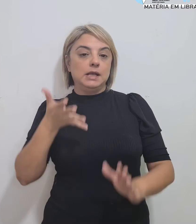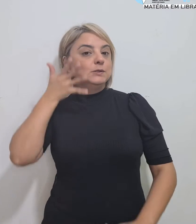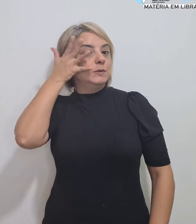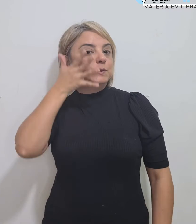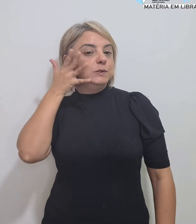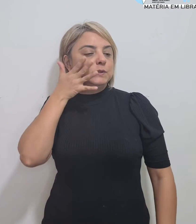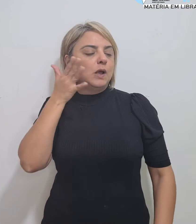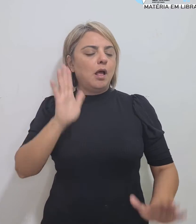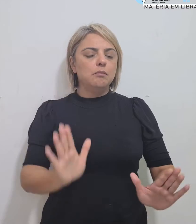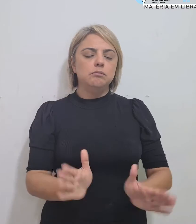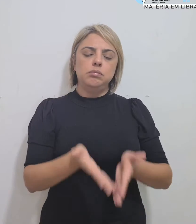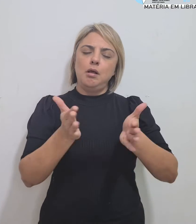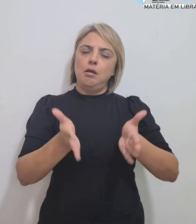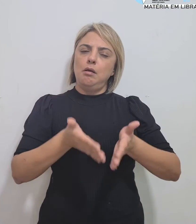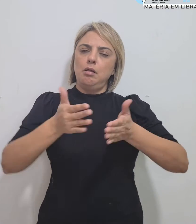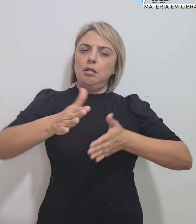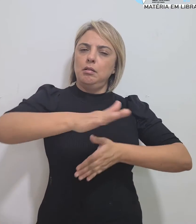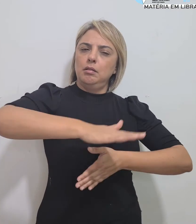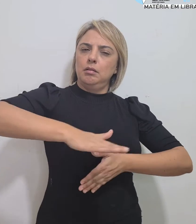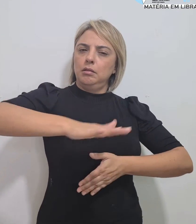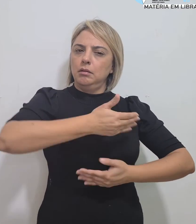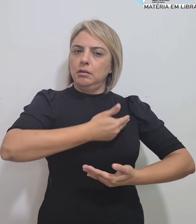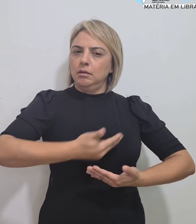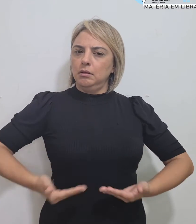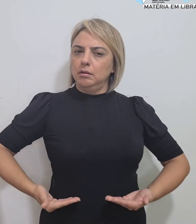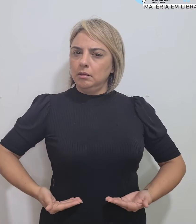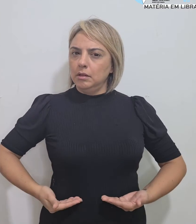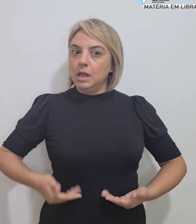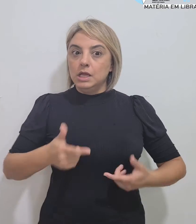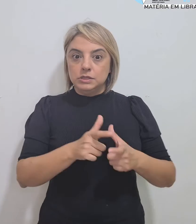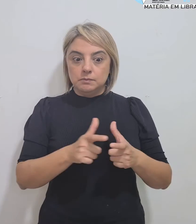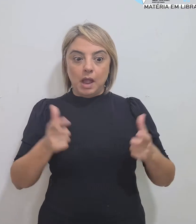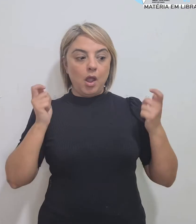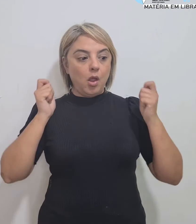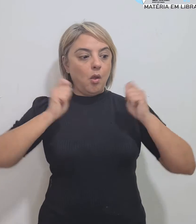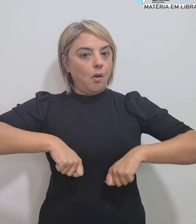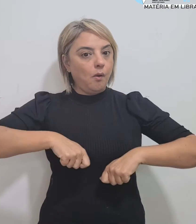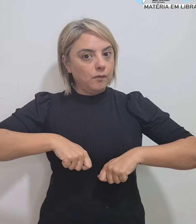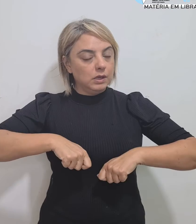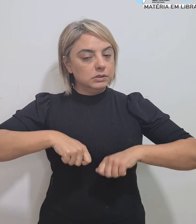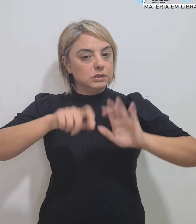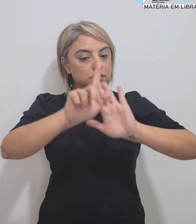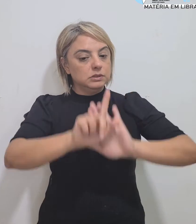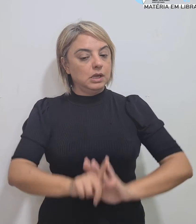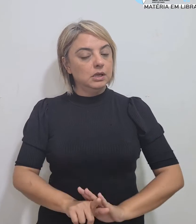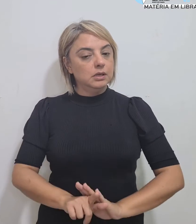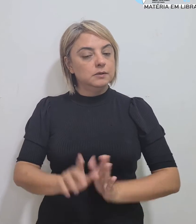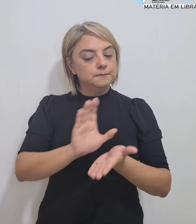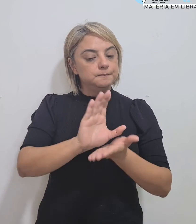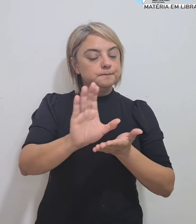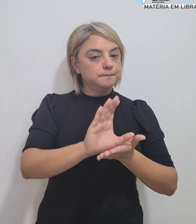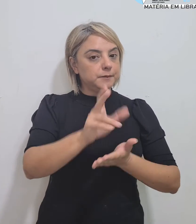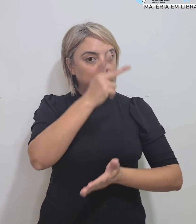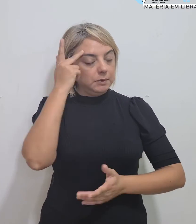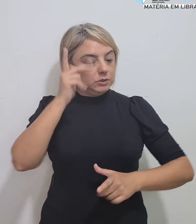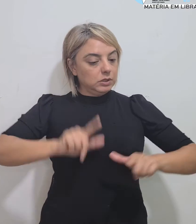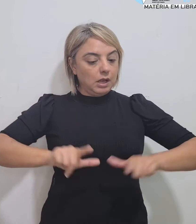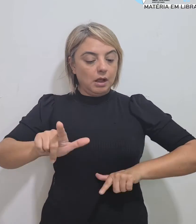discurso seja a promoção, no âmbito do setor público, de maior eficiência na gestão de recursos humanos e na